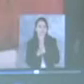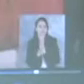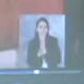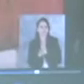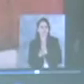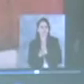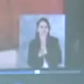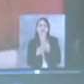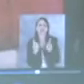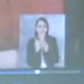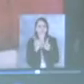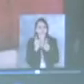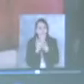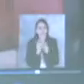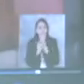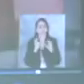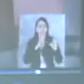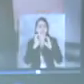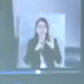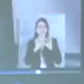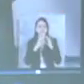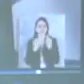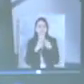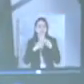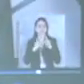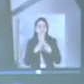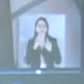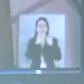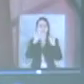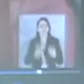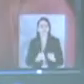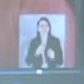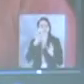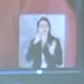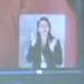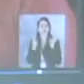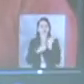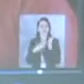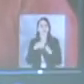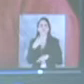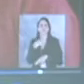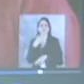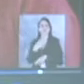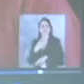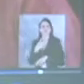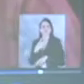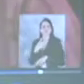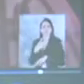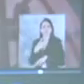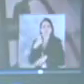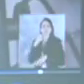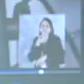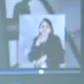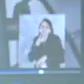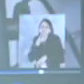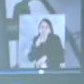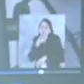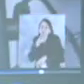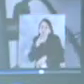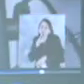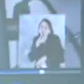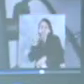También puede llamar a sus amigos y familiares por medio de un sistema de reconocimiento de voz que responde a sus silbidos.